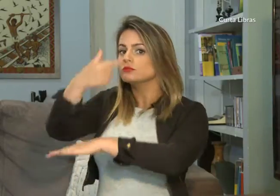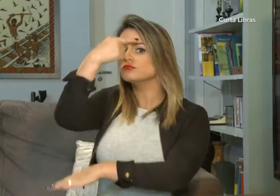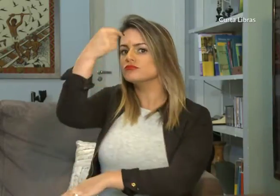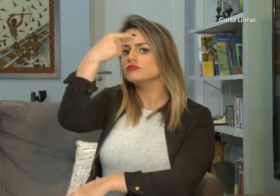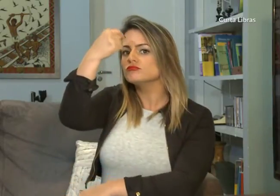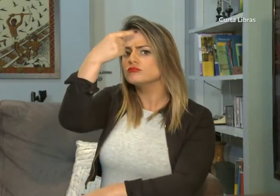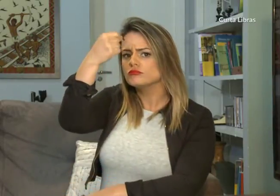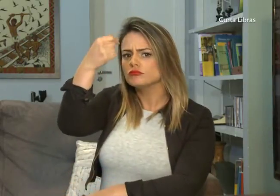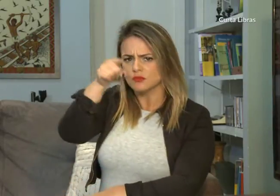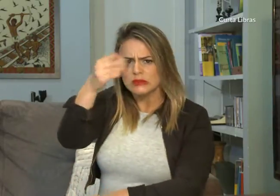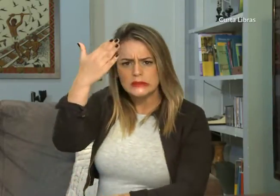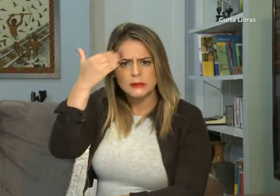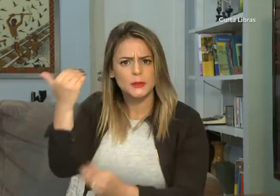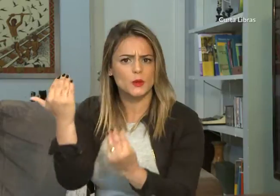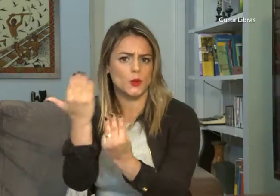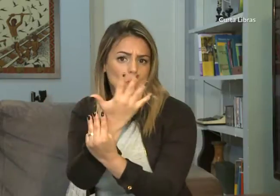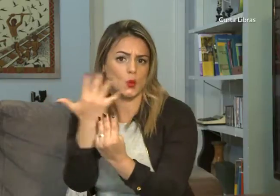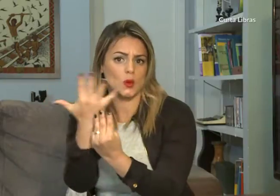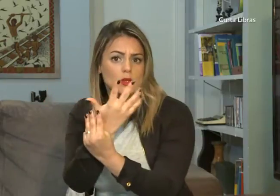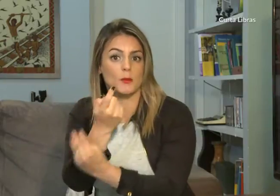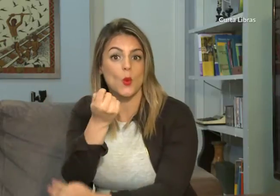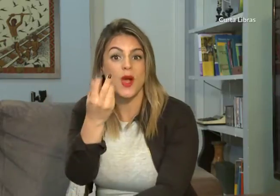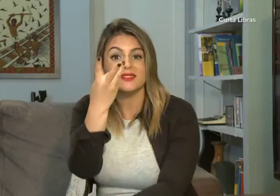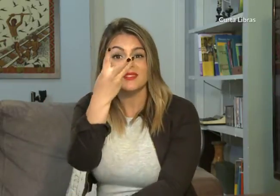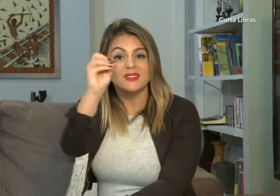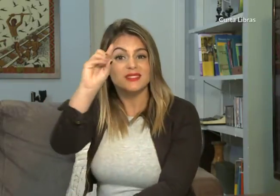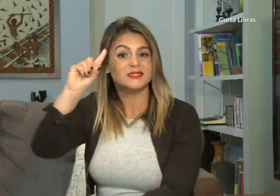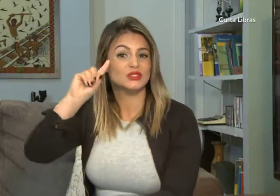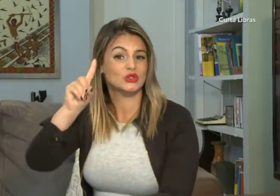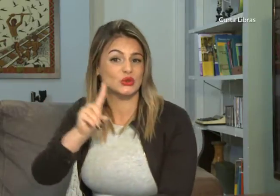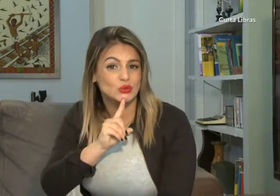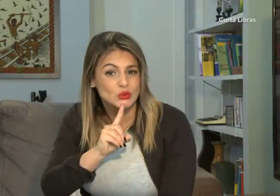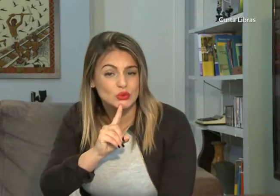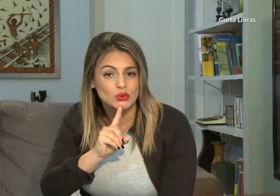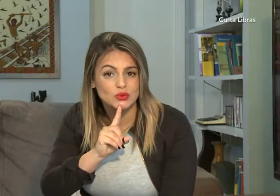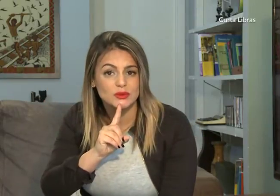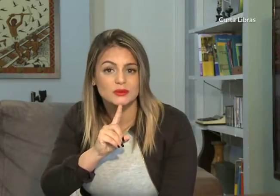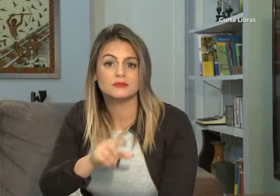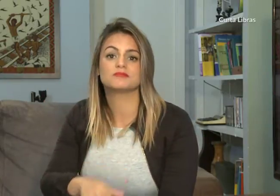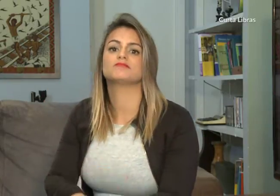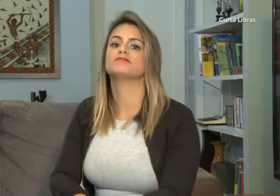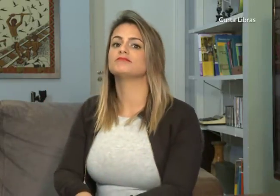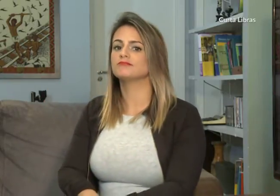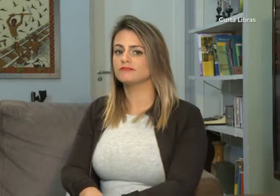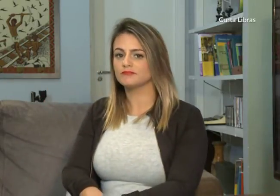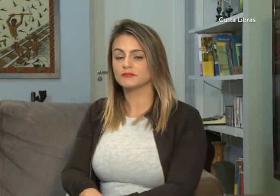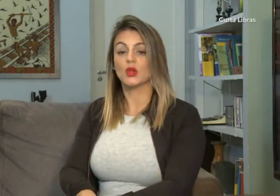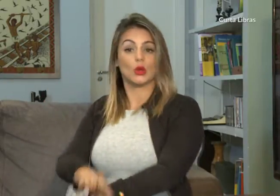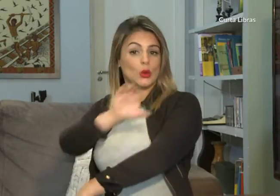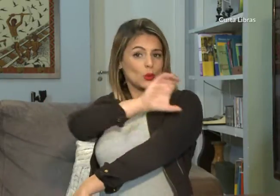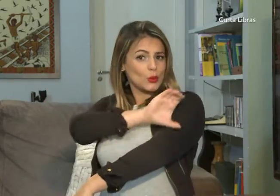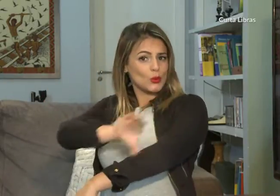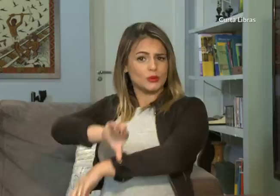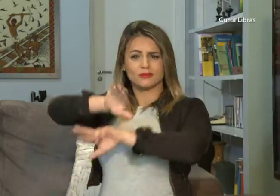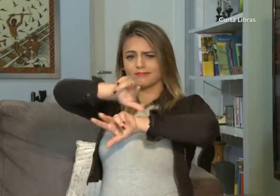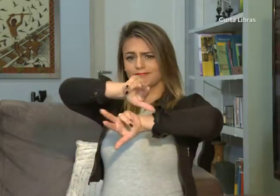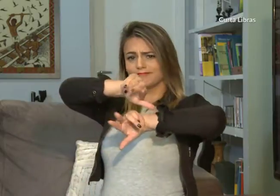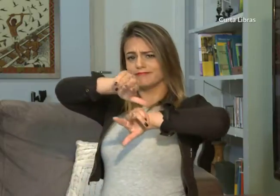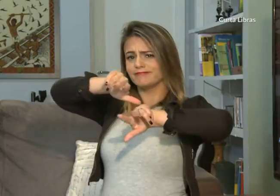Você sabia que a UFSM tem quase 30 surdos matriculados em diferentes cursos e áreas?